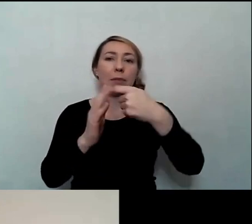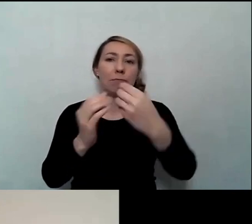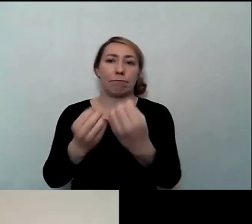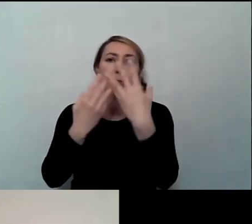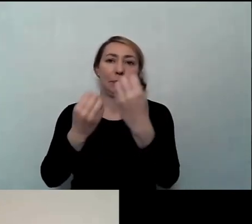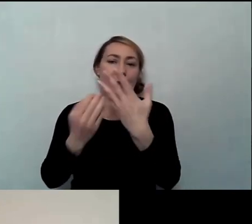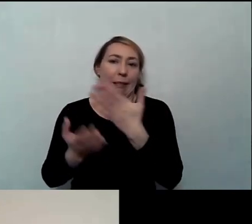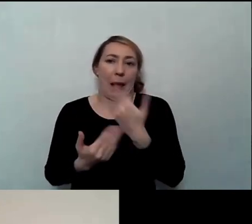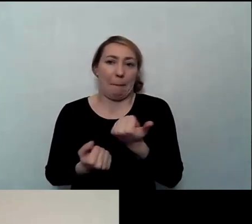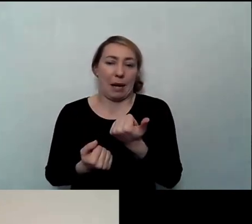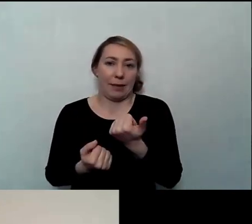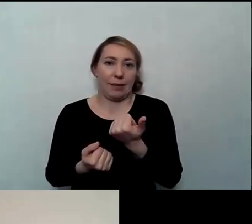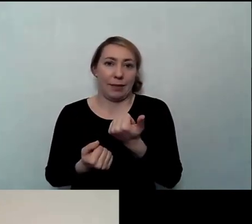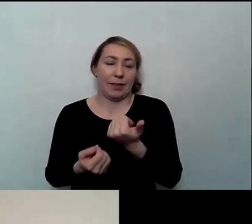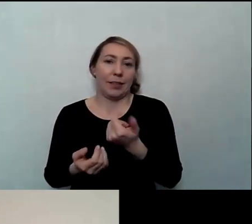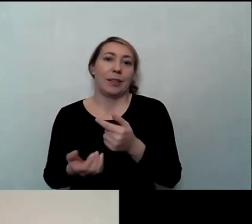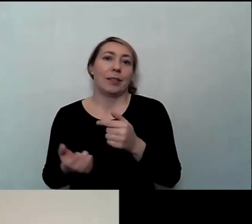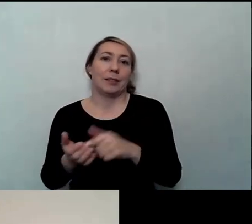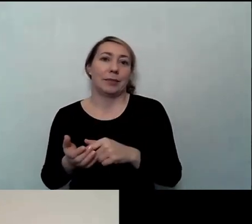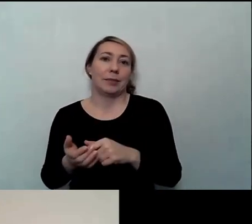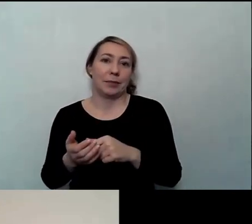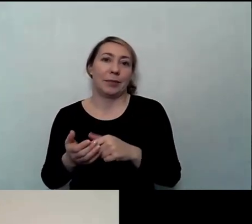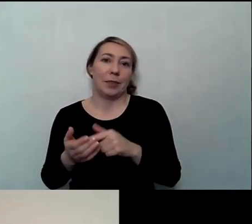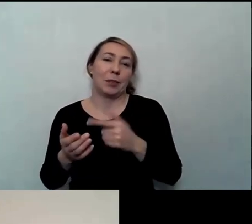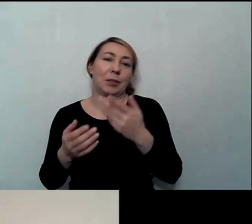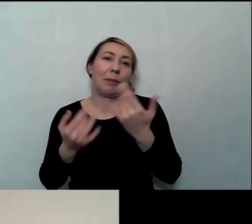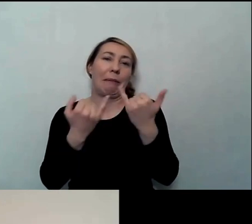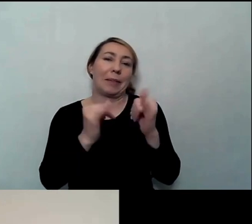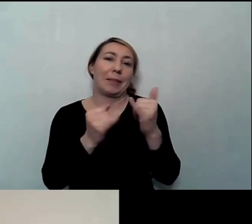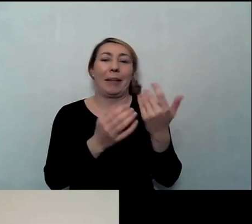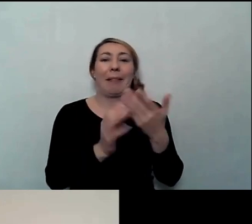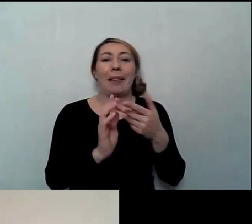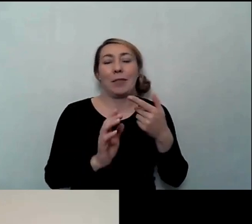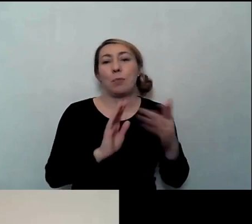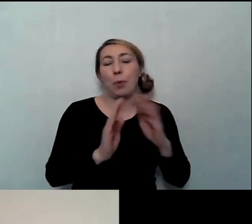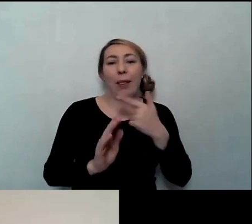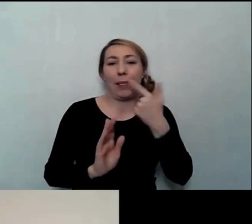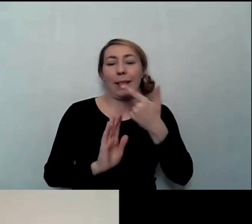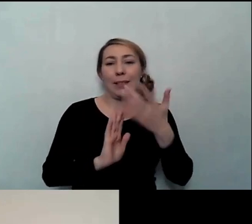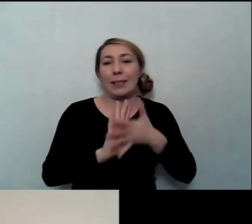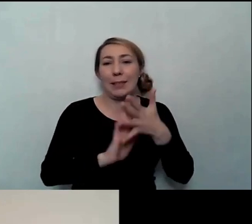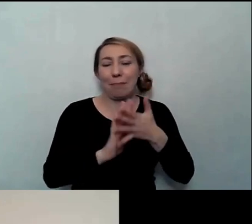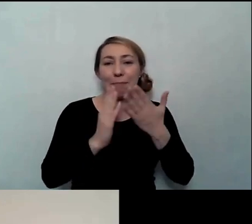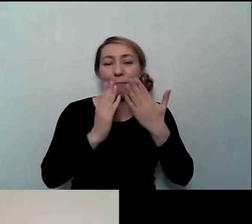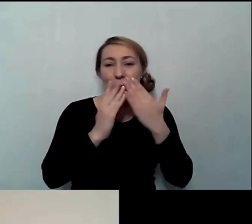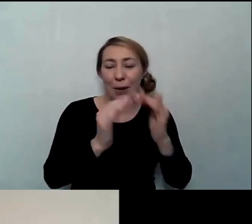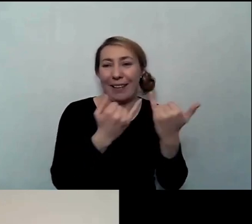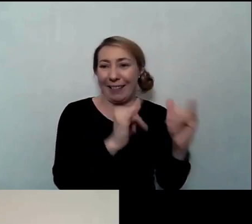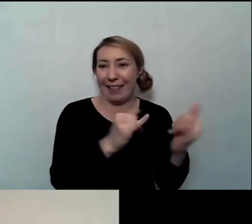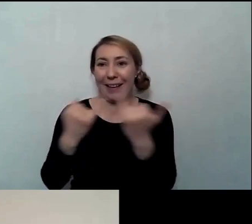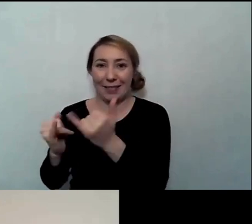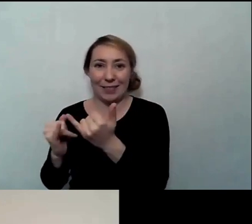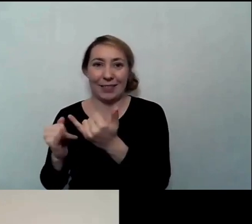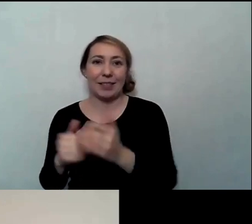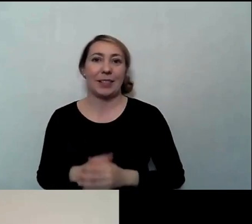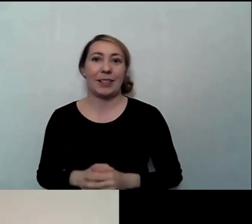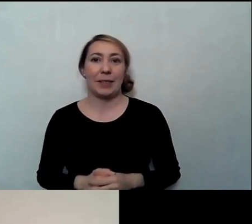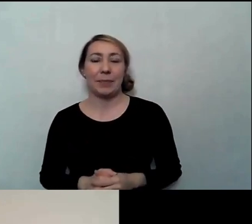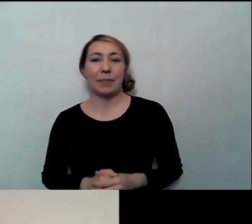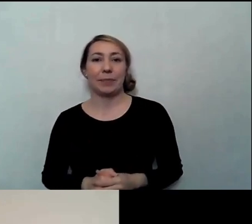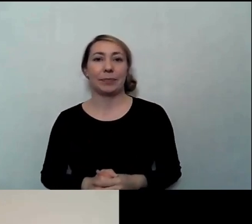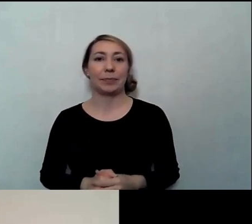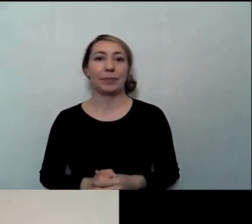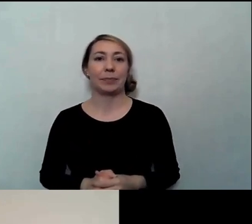Także to jest ta kwestia jakby modalności języka, która wpływa na to, że ten test w języku polskim wypełniany jest